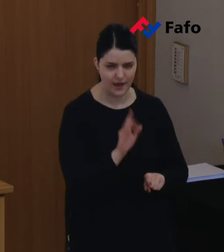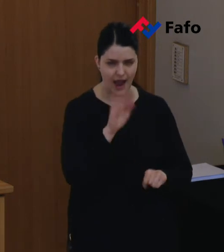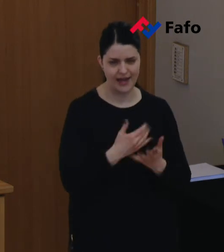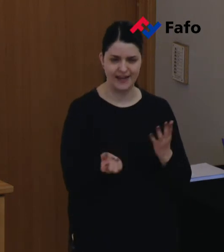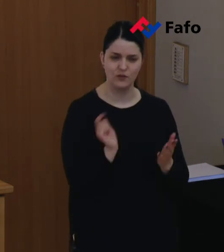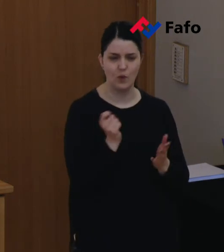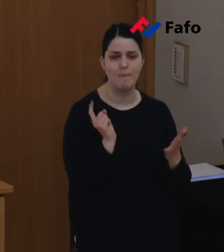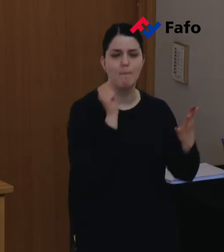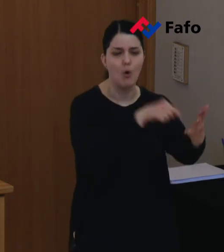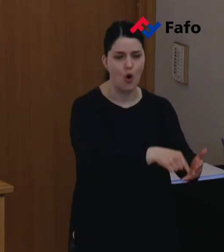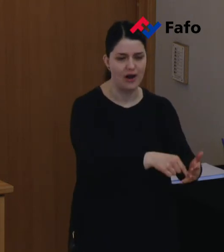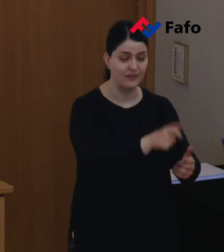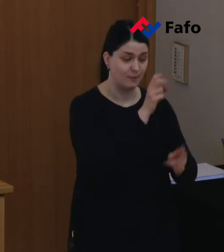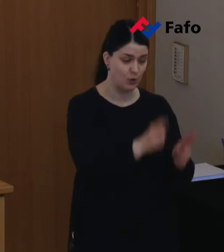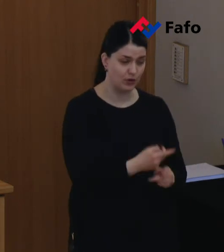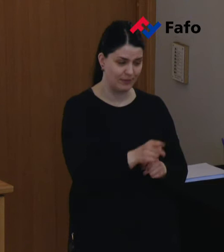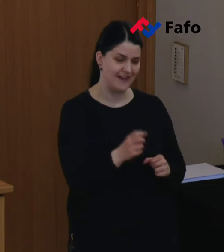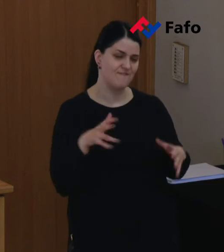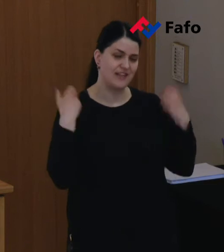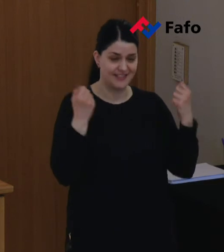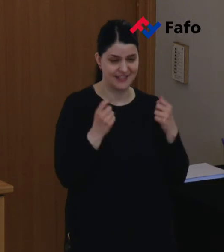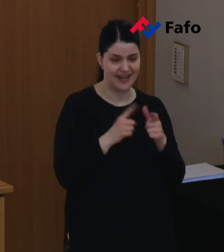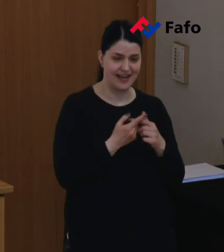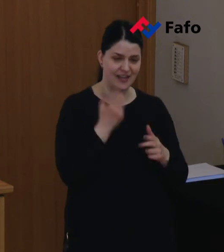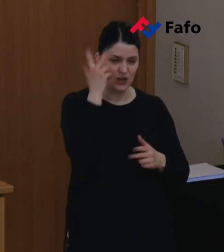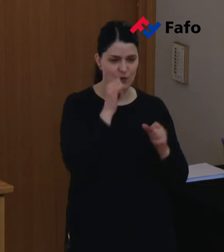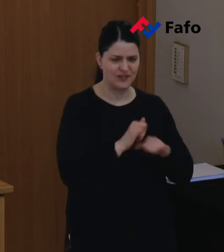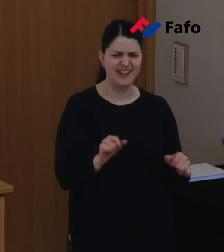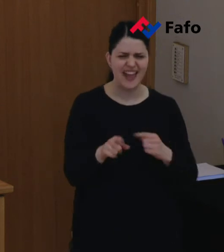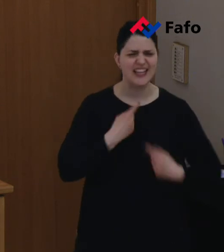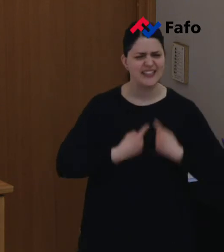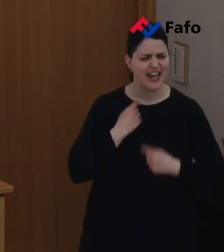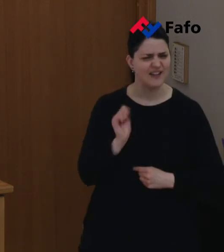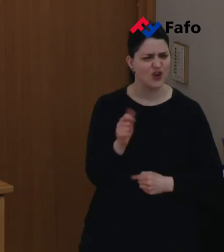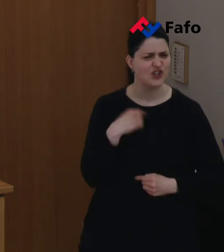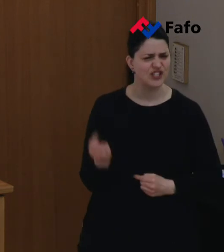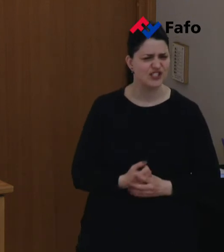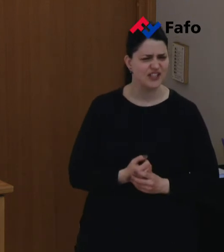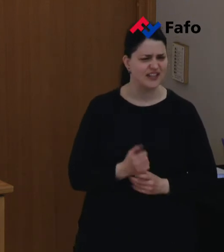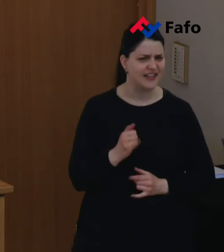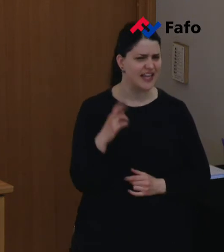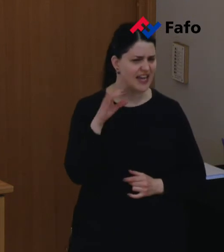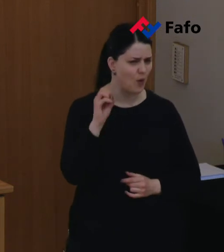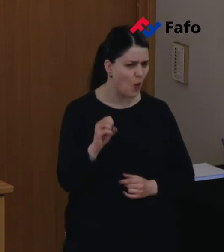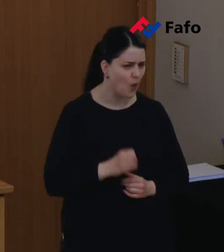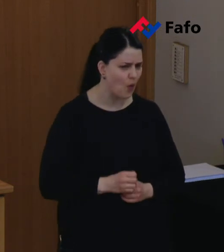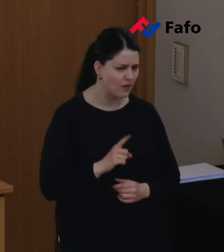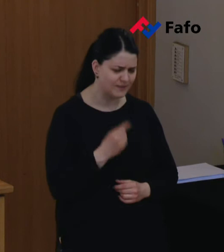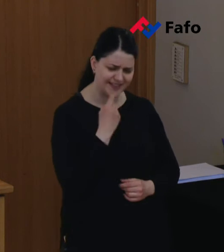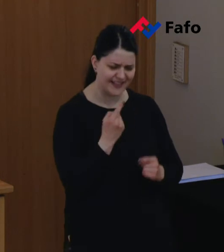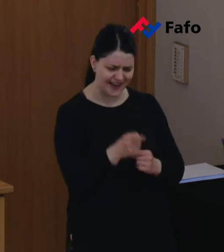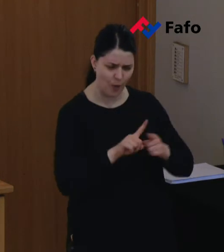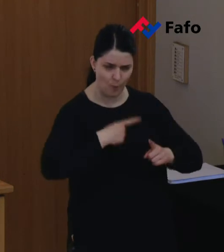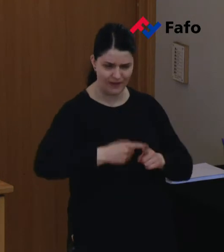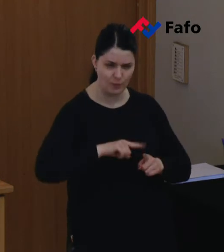at brukerne skal bli rusfri eller friske. Det litt irriterende for oss. Det fortsatt irriterende for oss i Rio at man holder på med det hele tiden. For